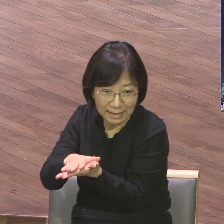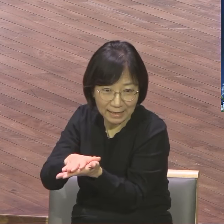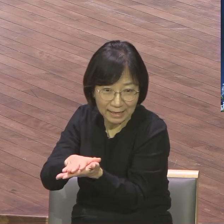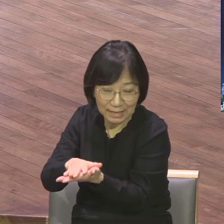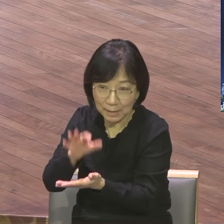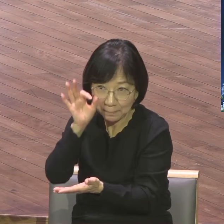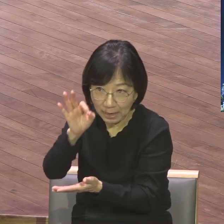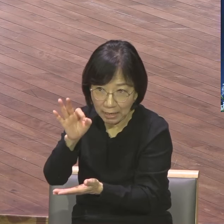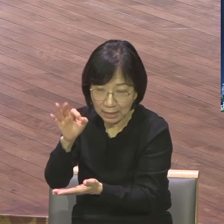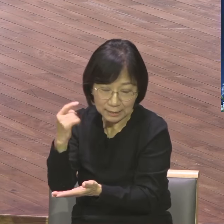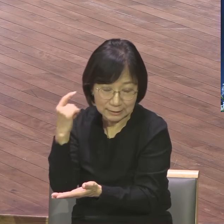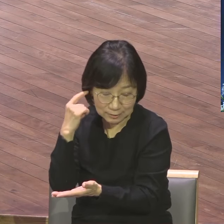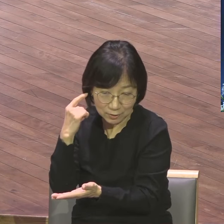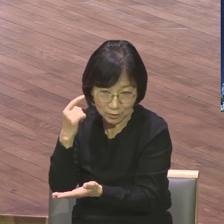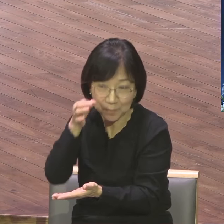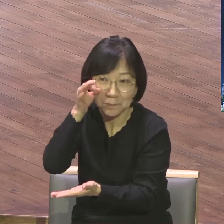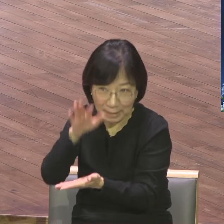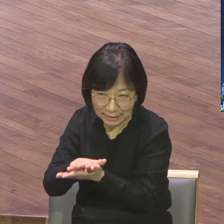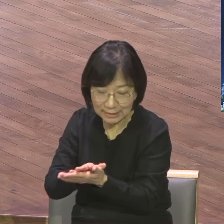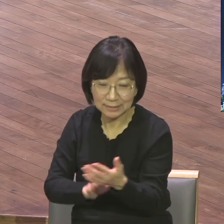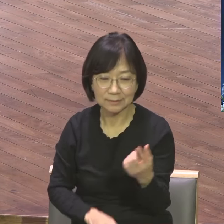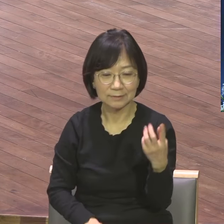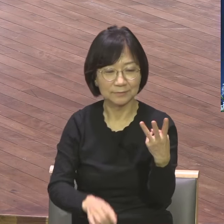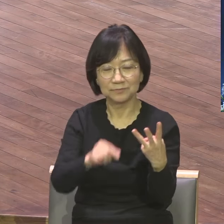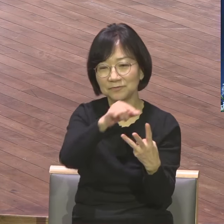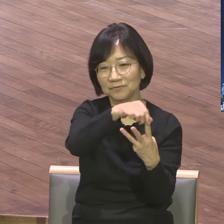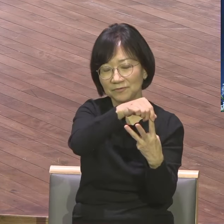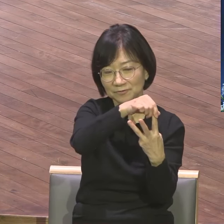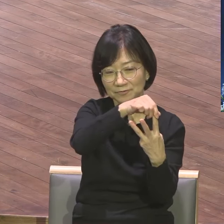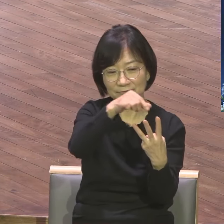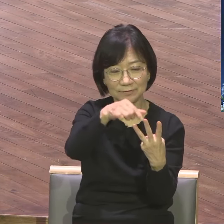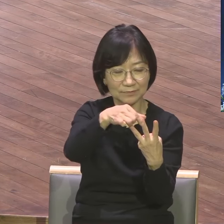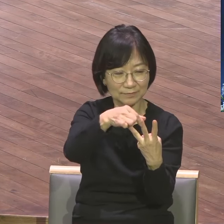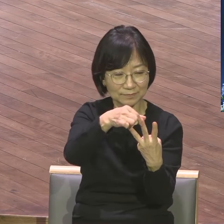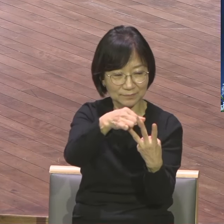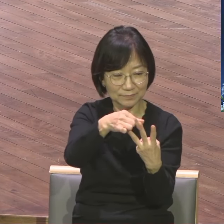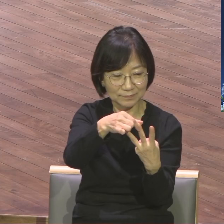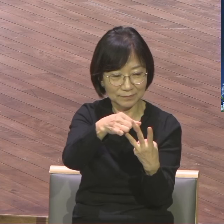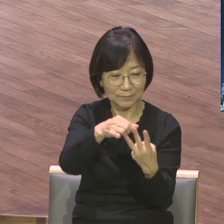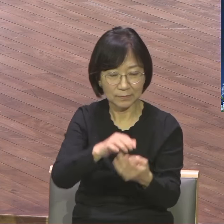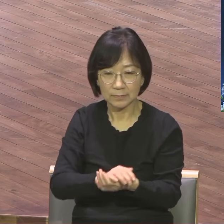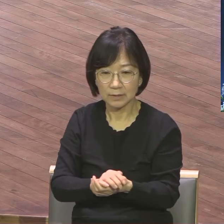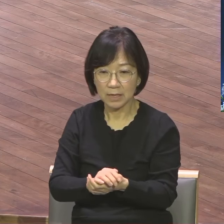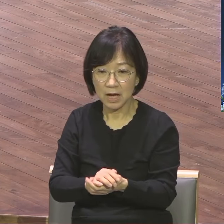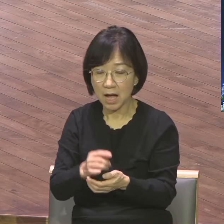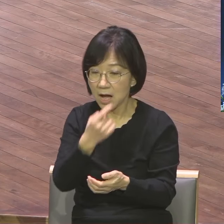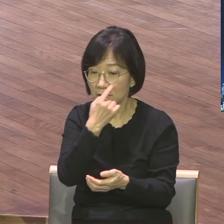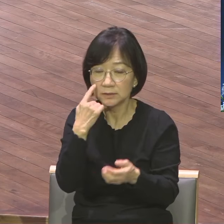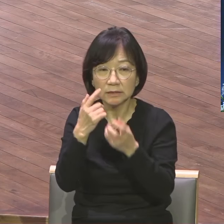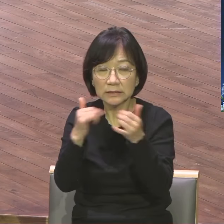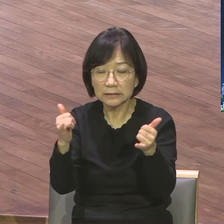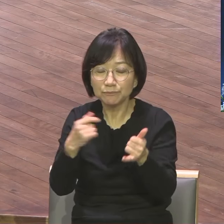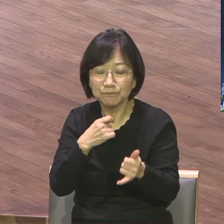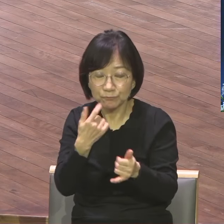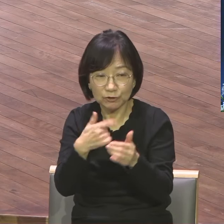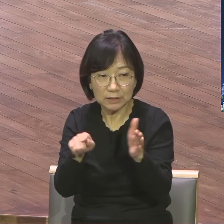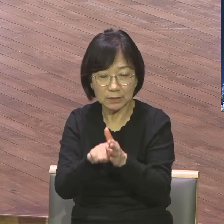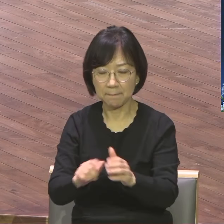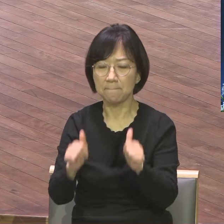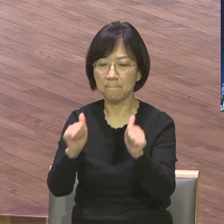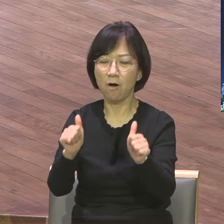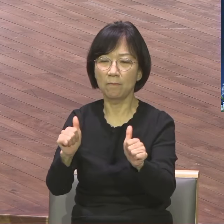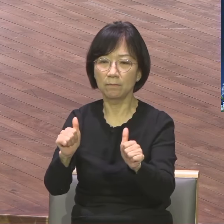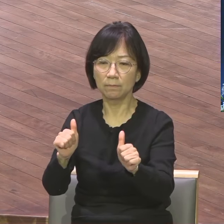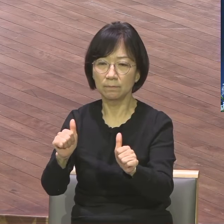것이 있습니다. 두 번째 증인은 법정에 출두해야 돼. 그래서 그들은